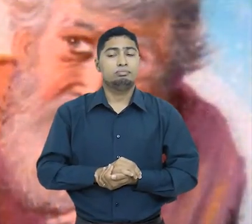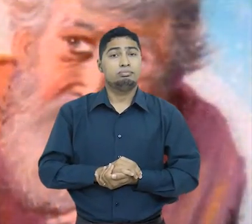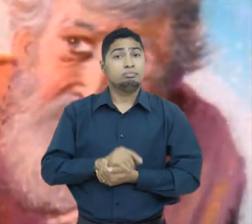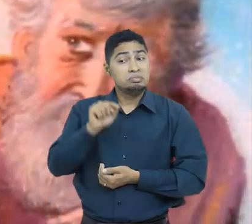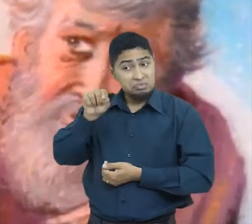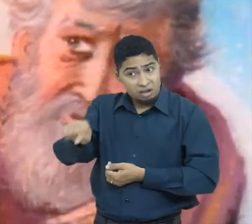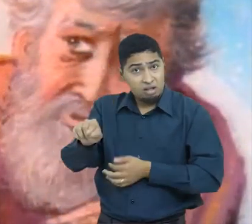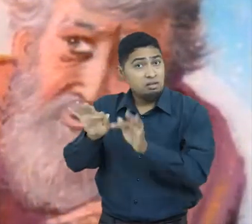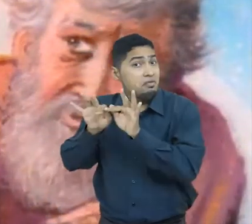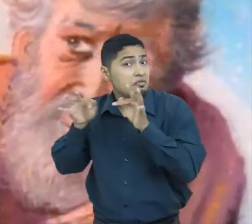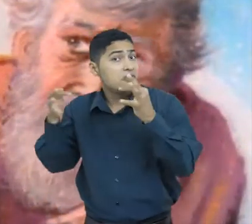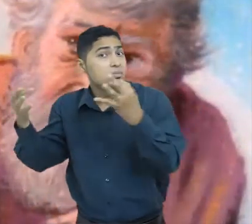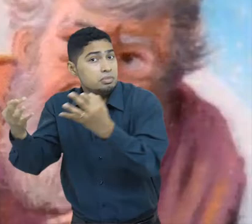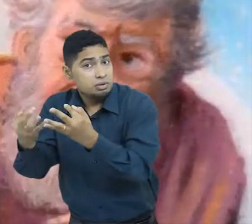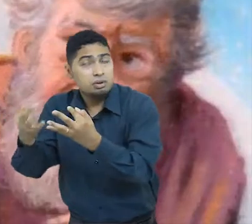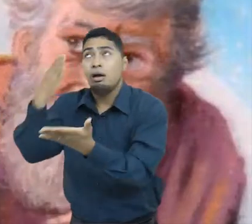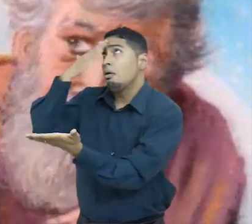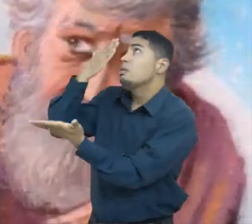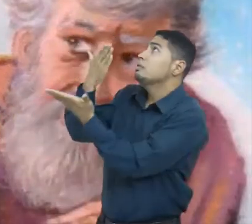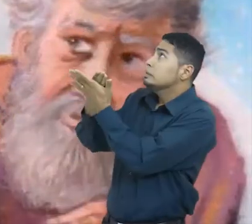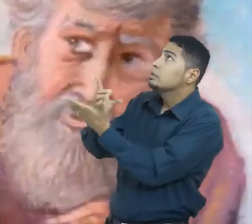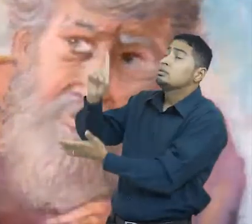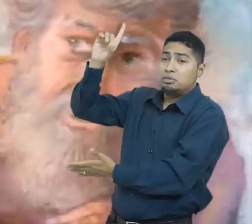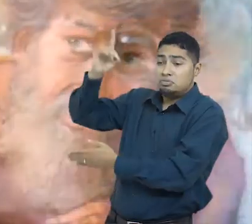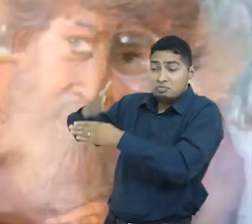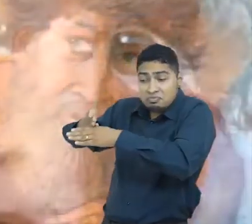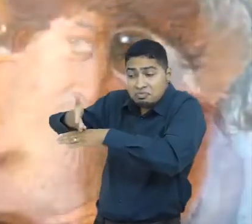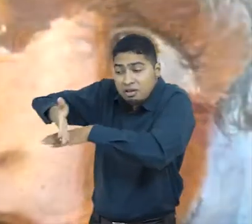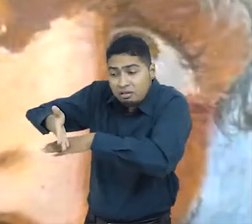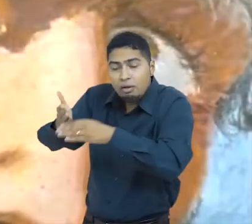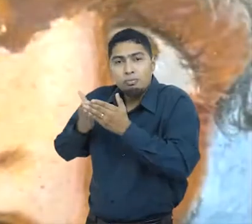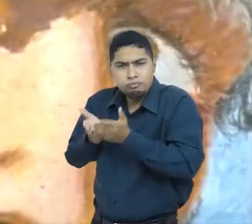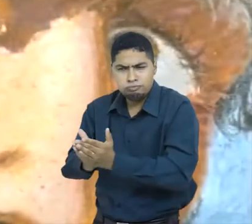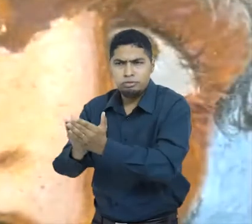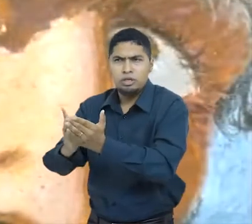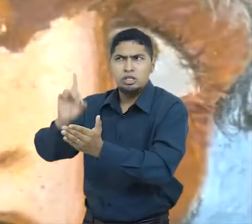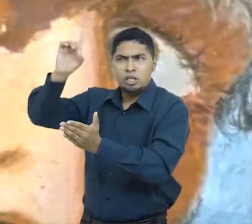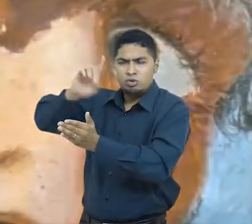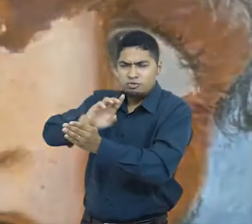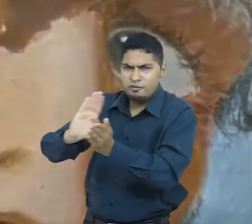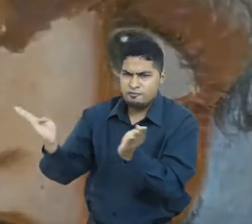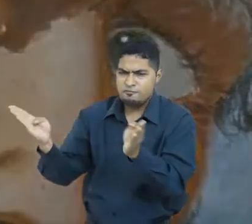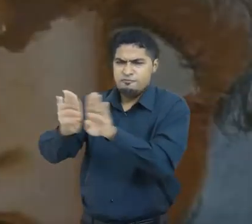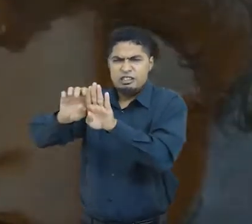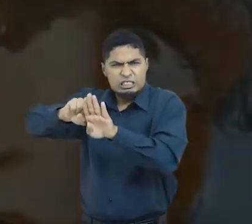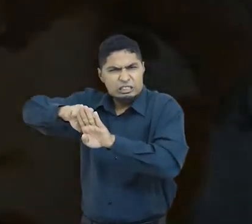Noé e sua família acreditaram em Deus, entraram na arca e o Senhor trancou a porta.